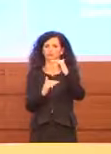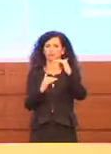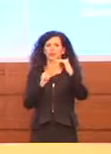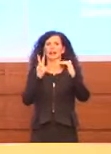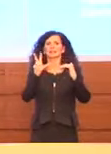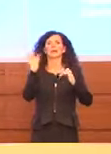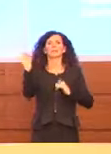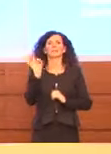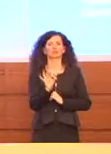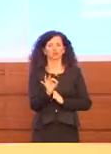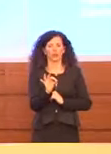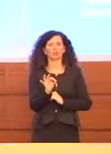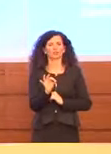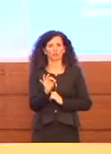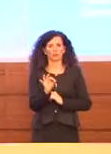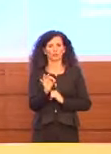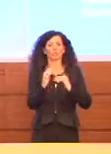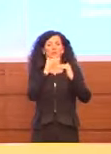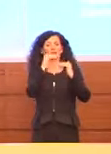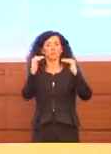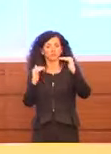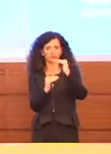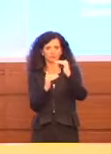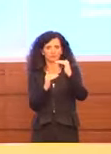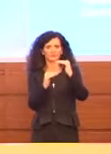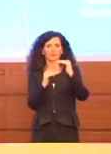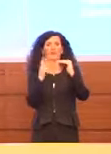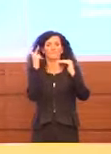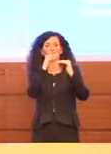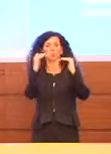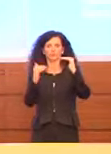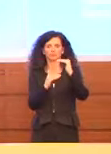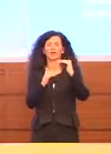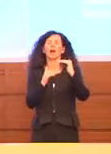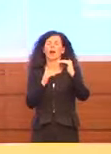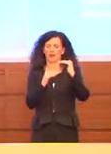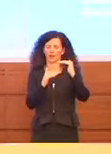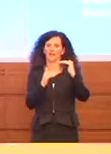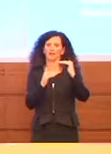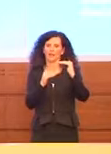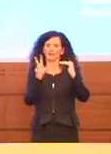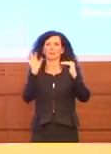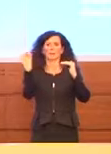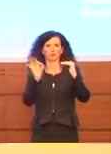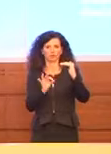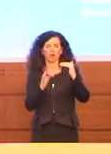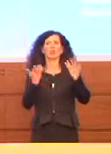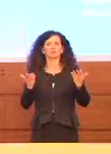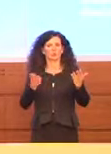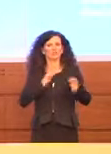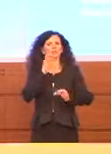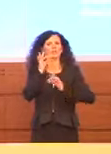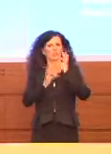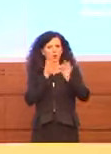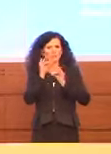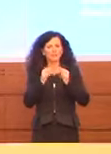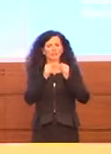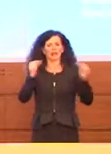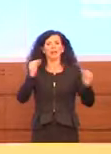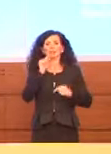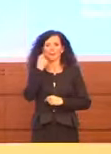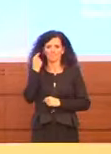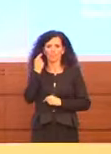che è considerata essere una soglia cruciale per dire che si sta comunque facendo una quantità di tampone